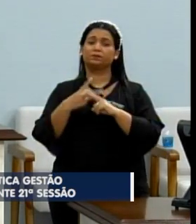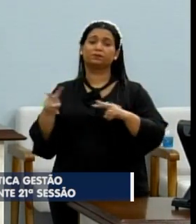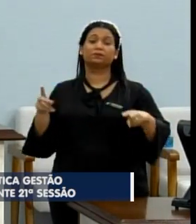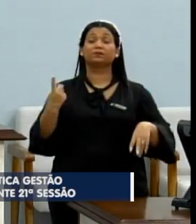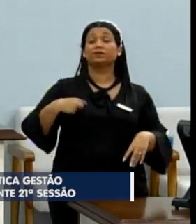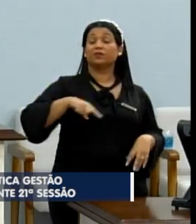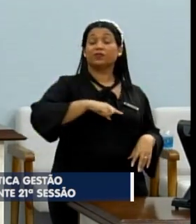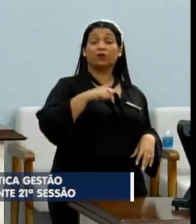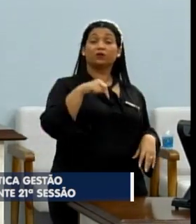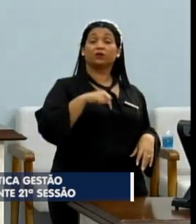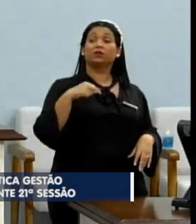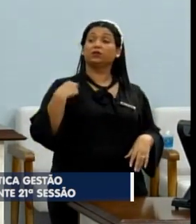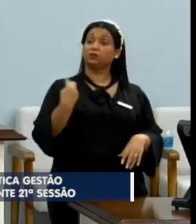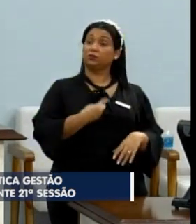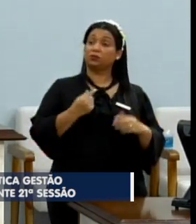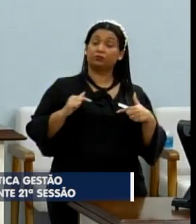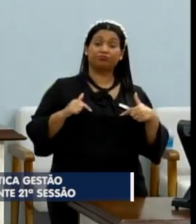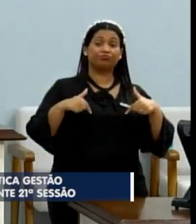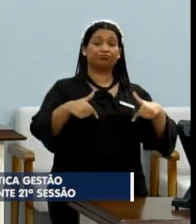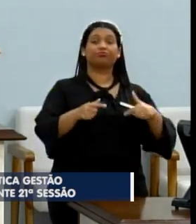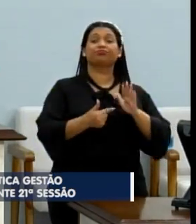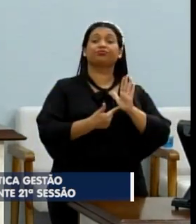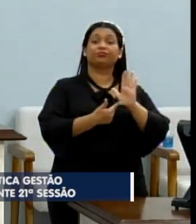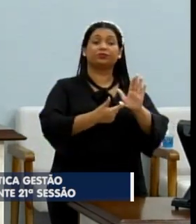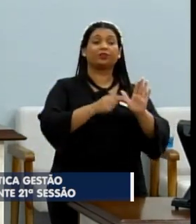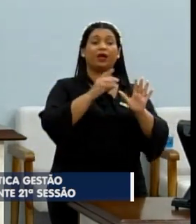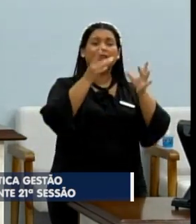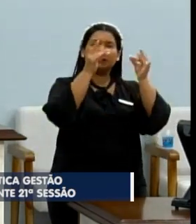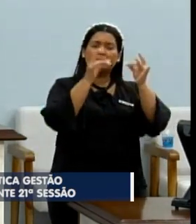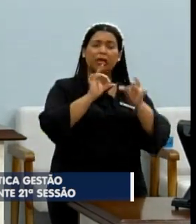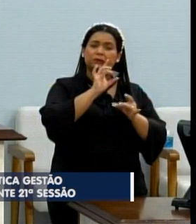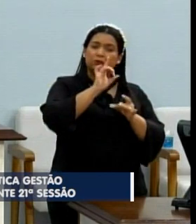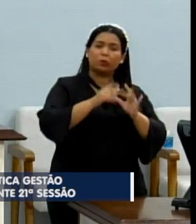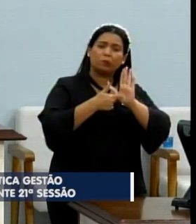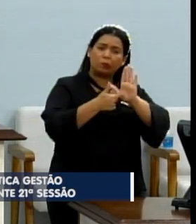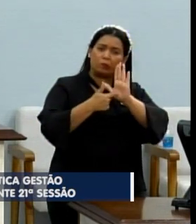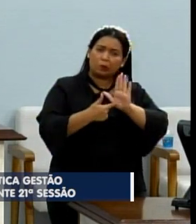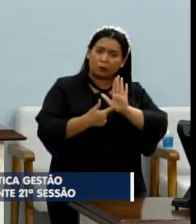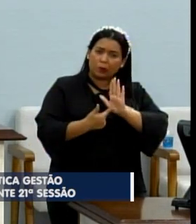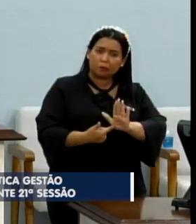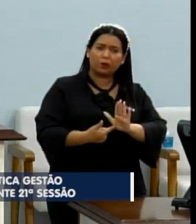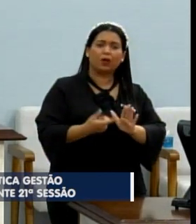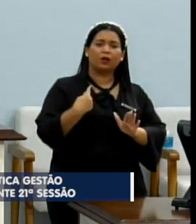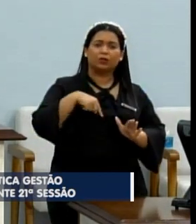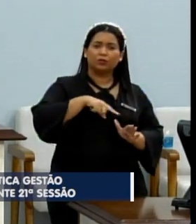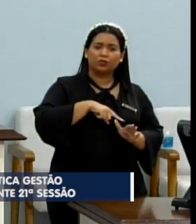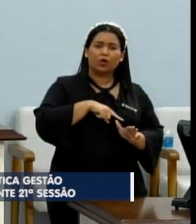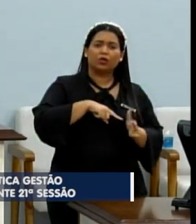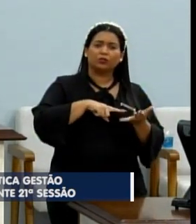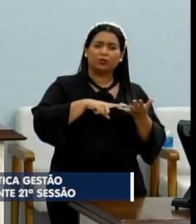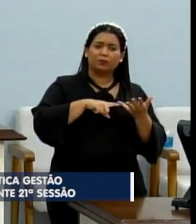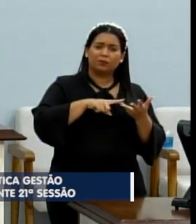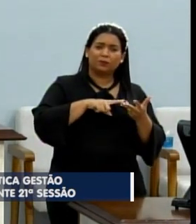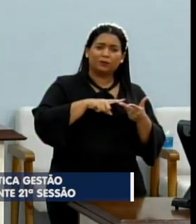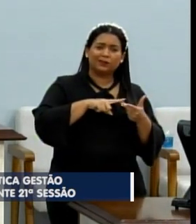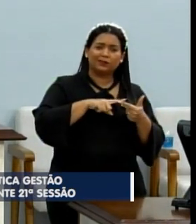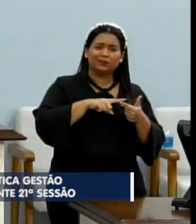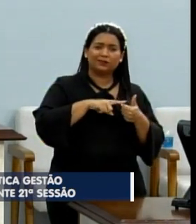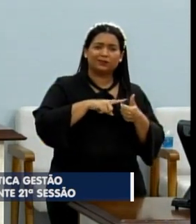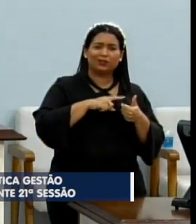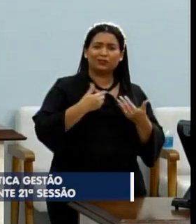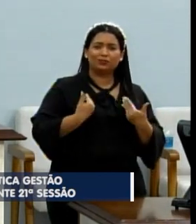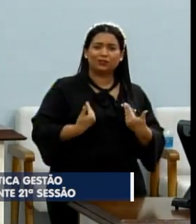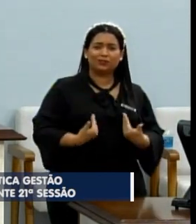muito dedicados a revelar cada detalhe nós estamos aprofundando o estudo no orçamento nós queremos saber